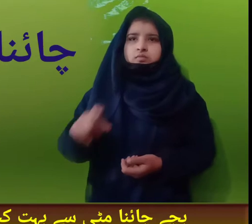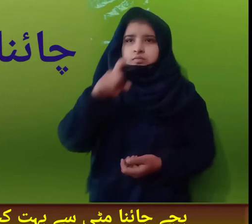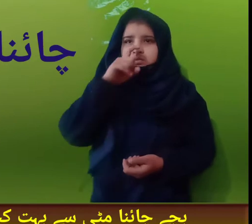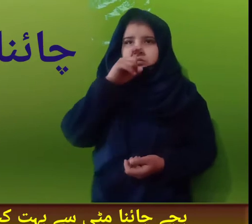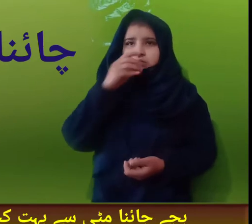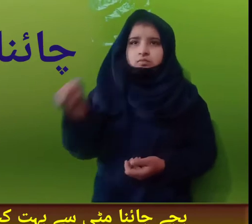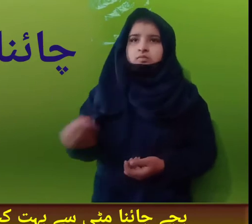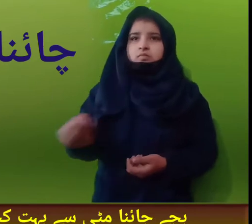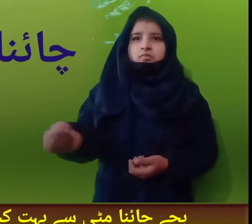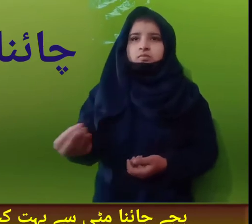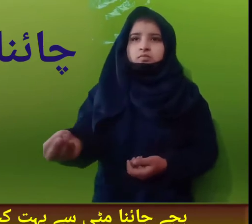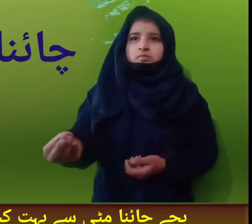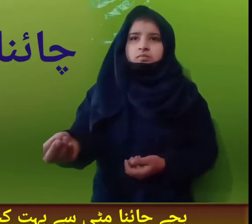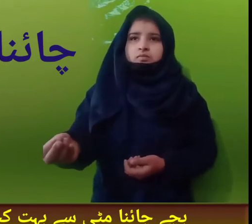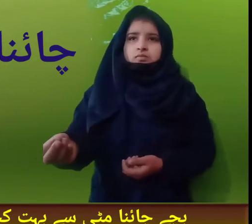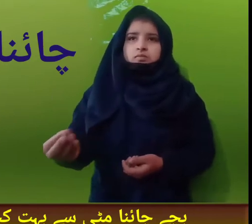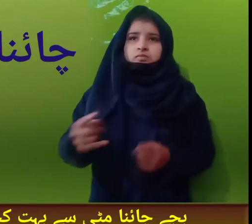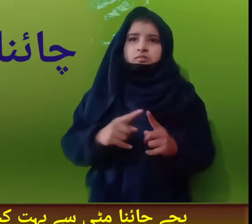चाइना मिट्टी से